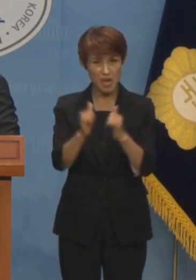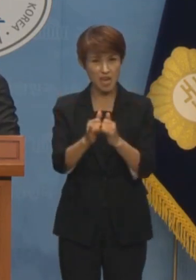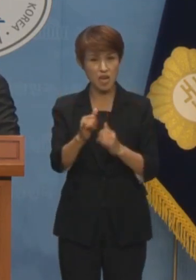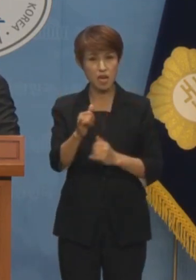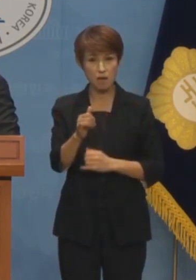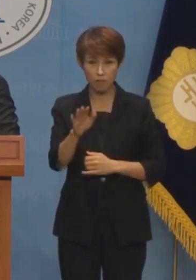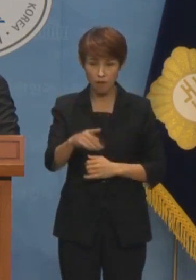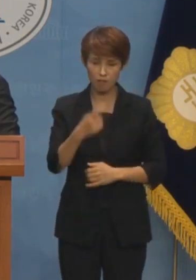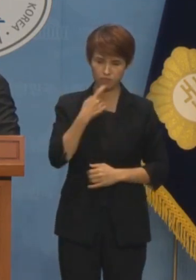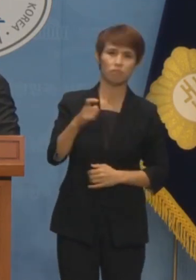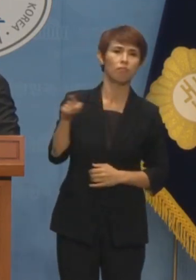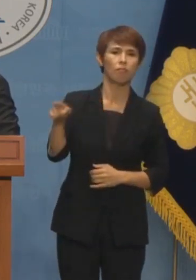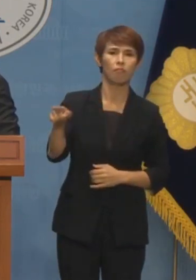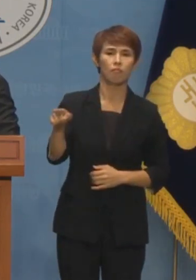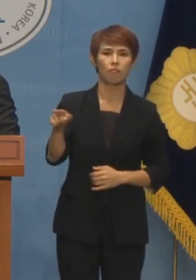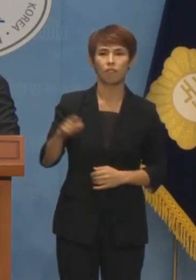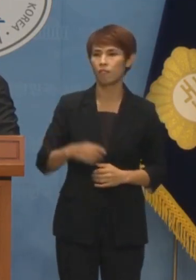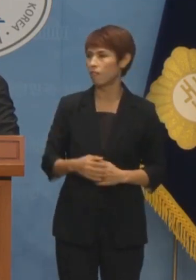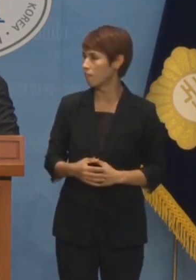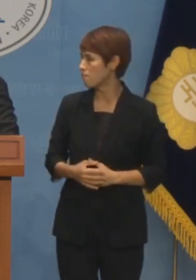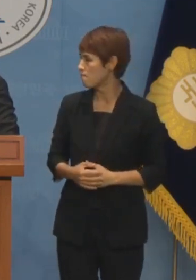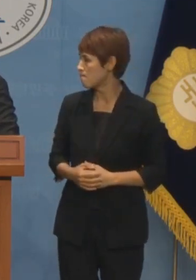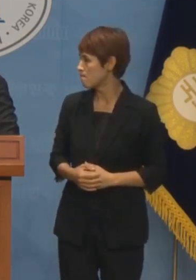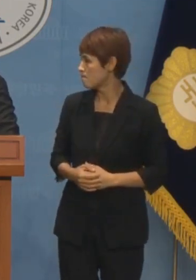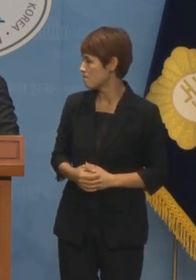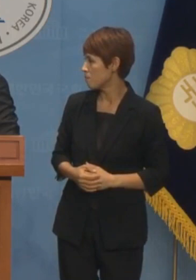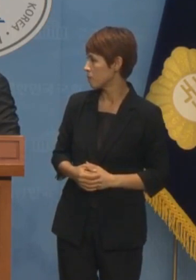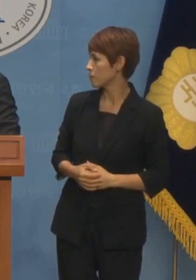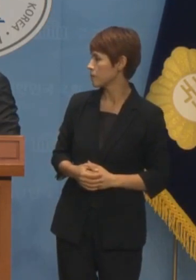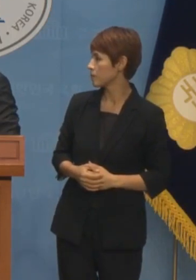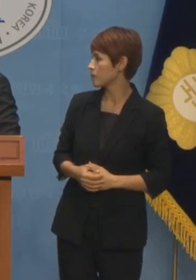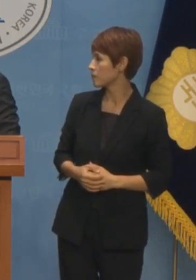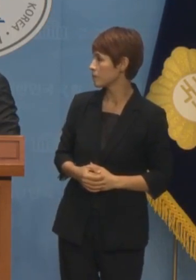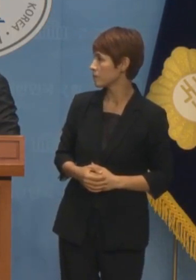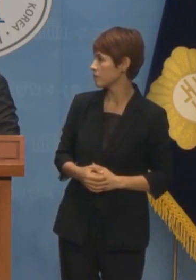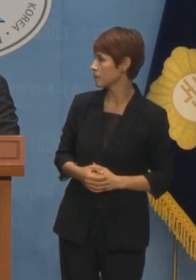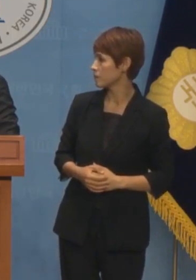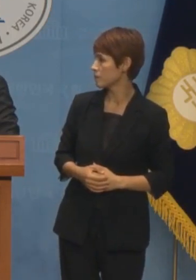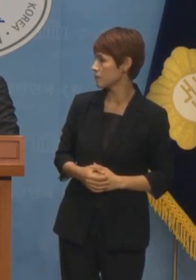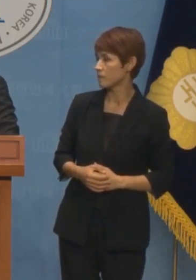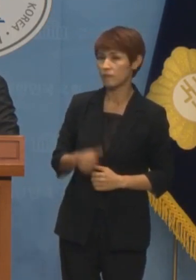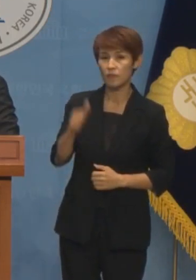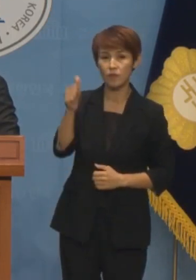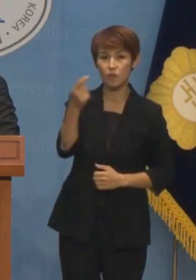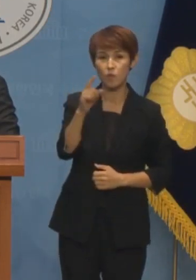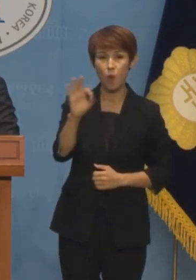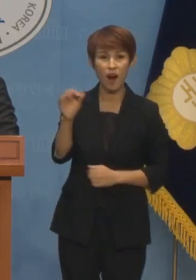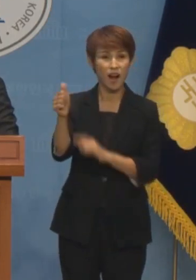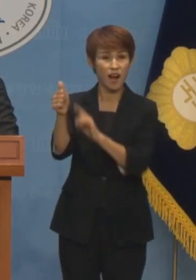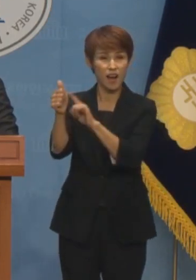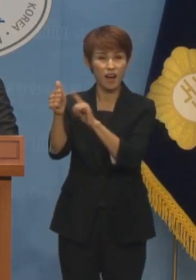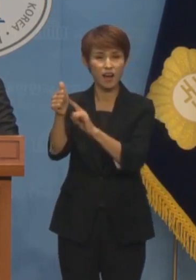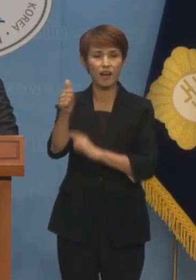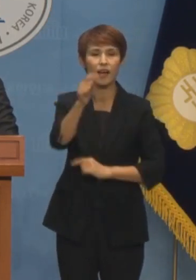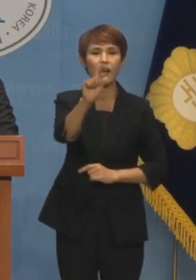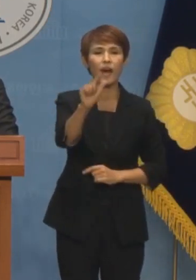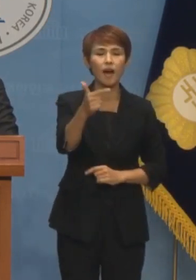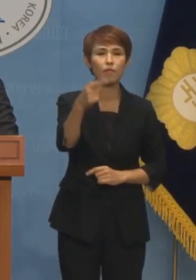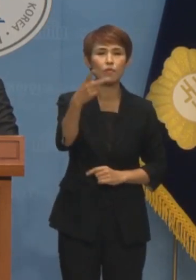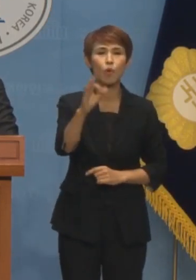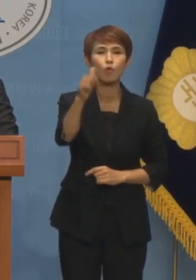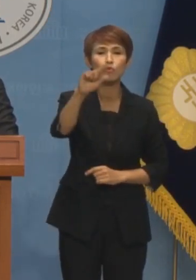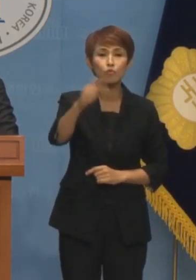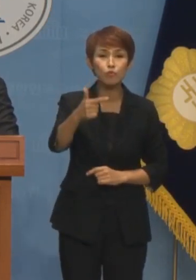가하고 있는 분들입니다. 자, 우리가 또 알아보니 이 황모 씨는 한동훈 후보를 오랜